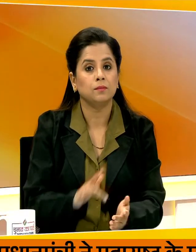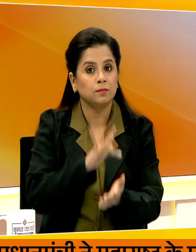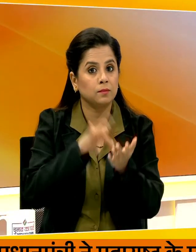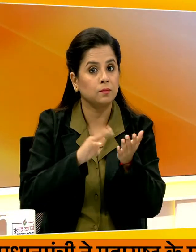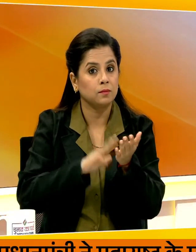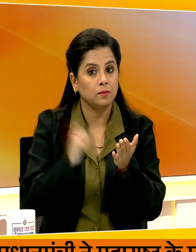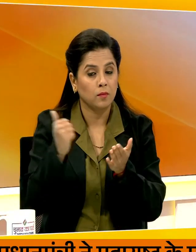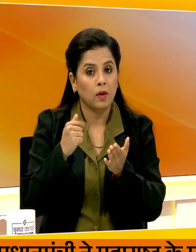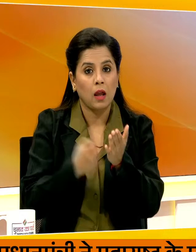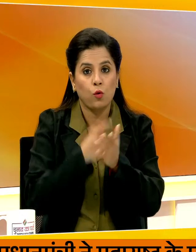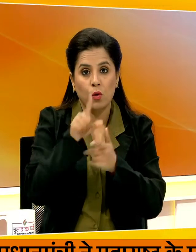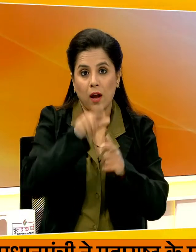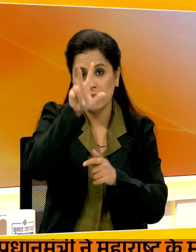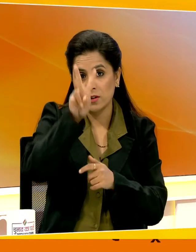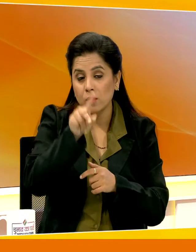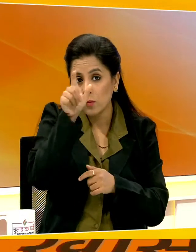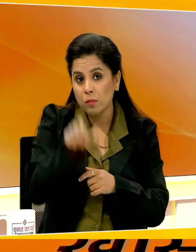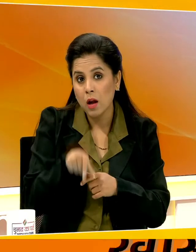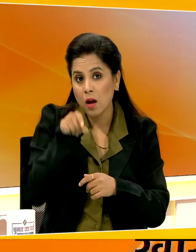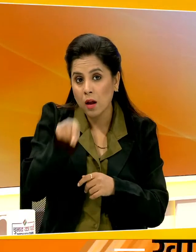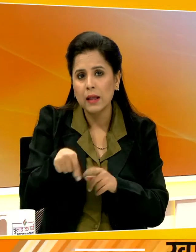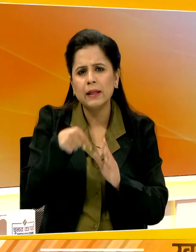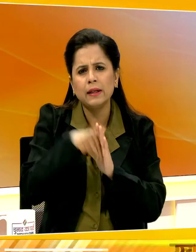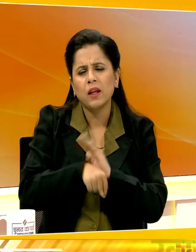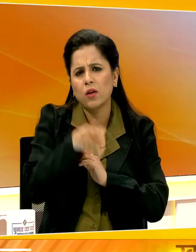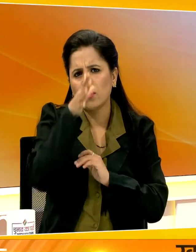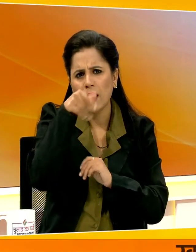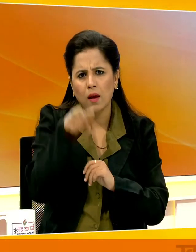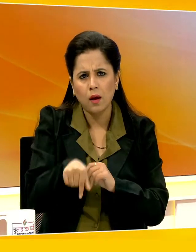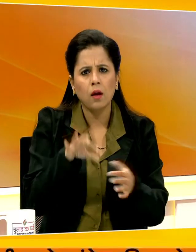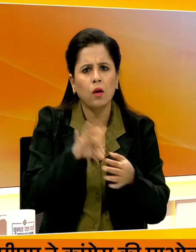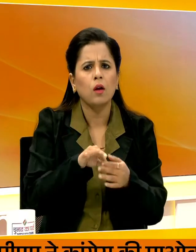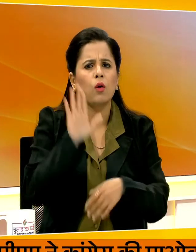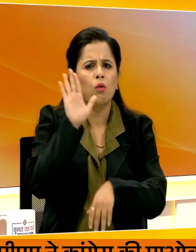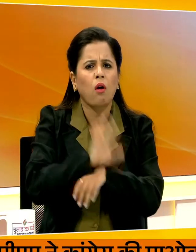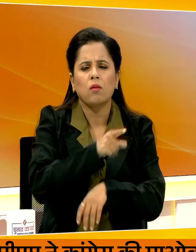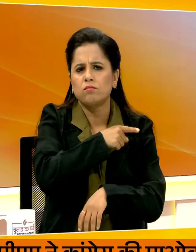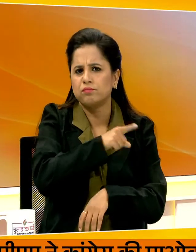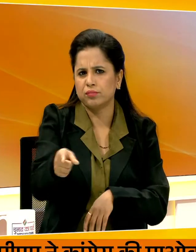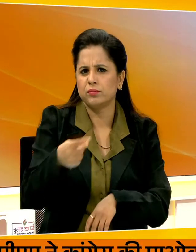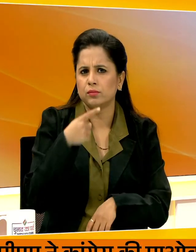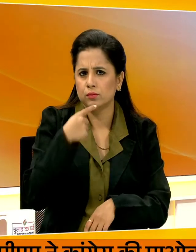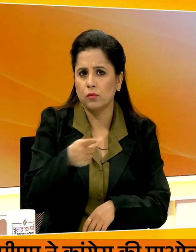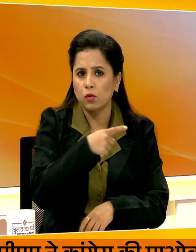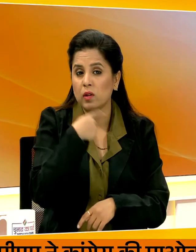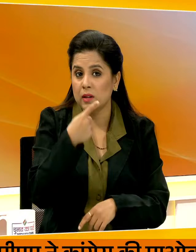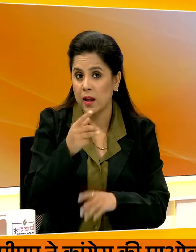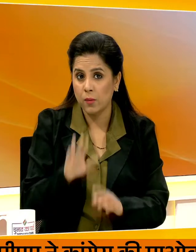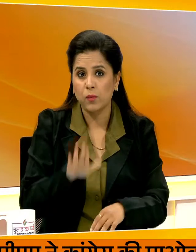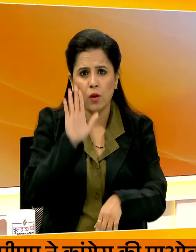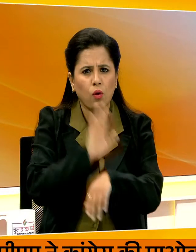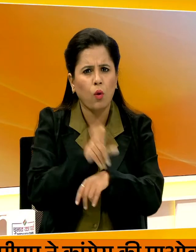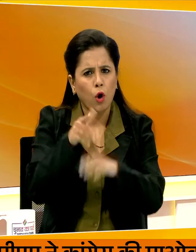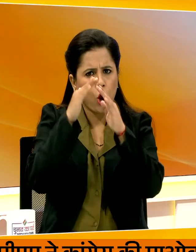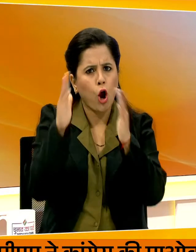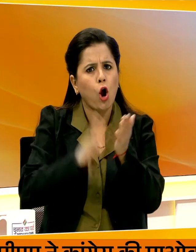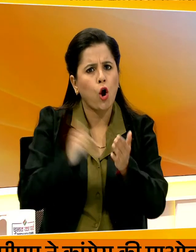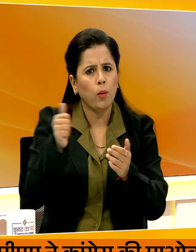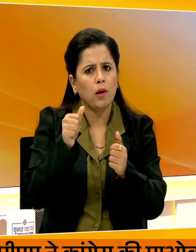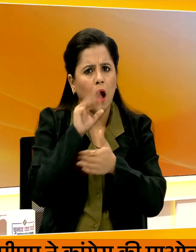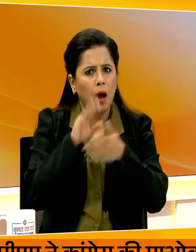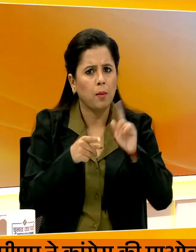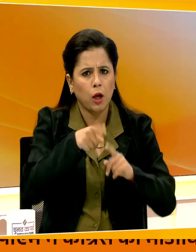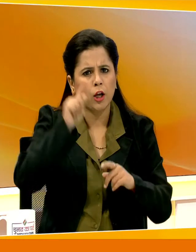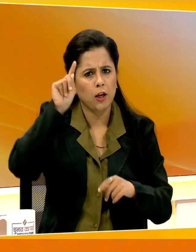केंद्रीय मंत्री राजीव चंद्रशेखर ने डीप फेक को लेकर कांग्रेस पर निशाना साधा। उन्होंने कहा, कांग्रेस गृह मंत्री अमित शाह